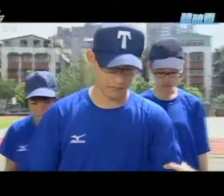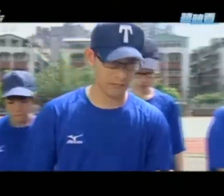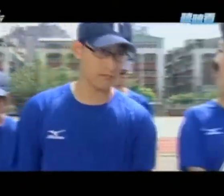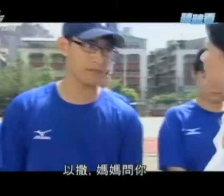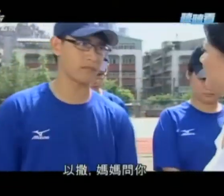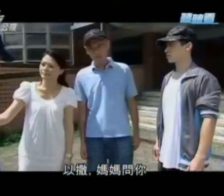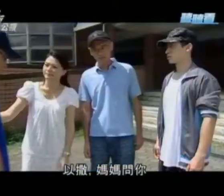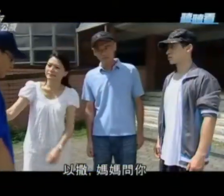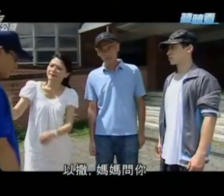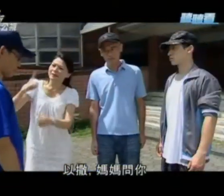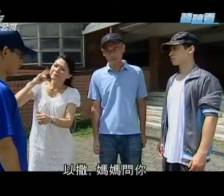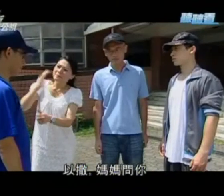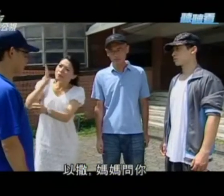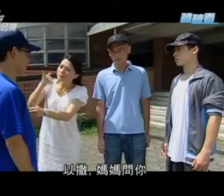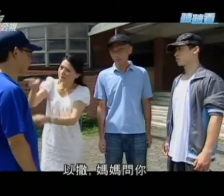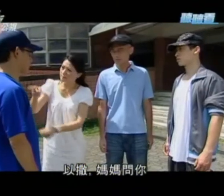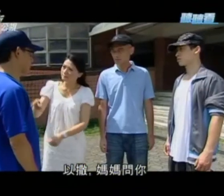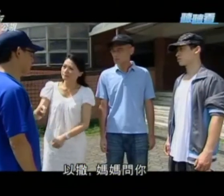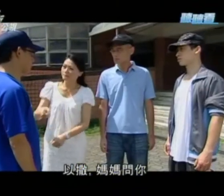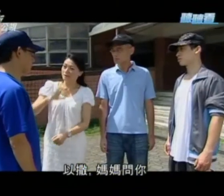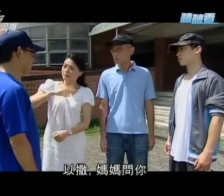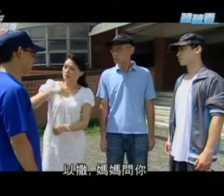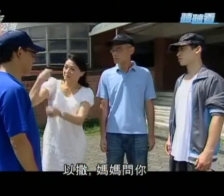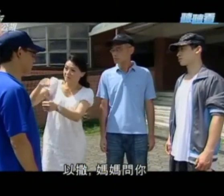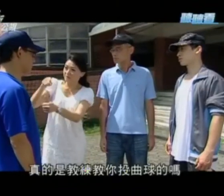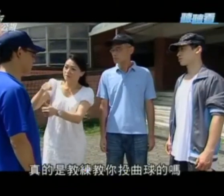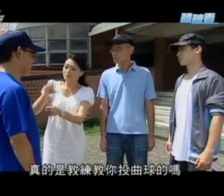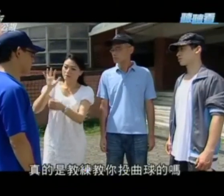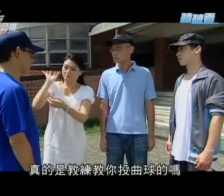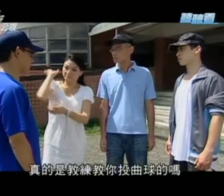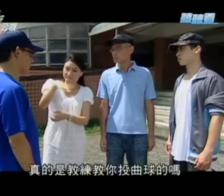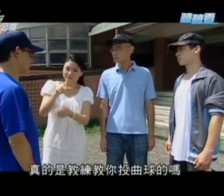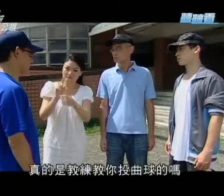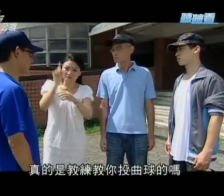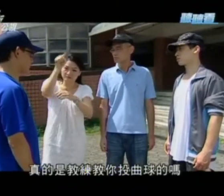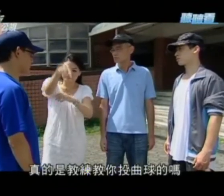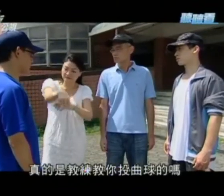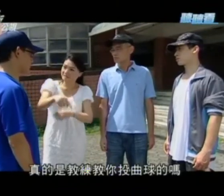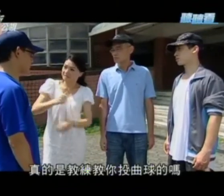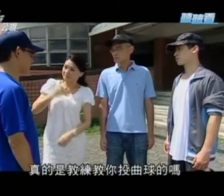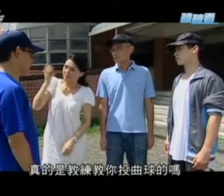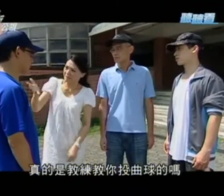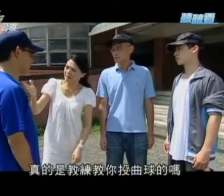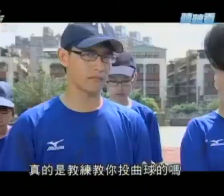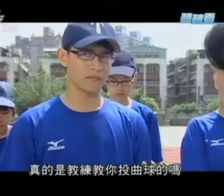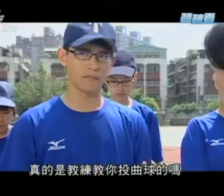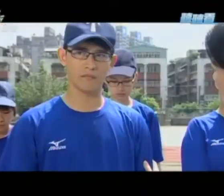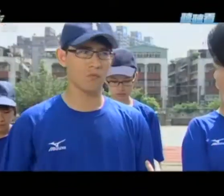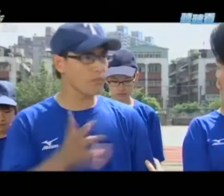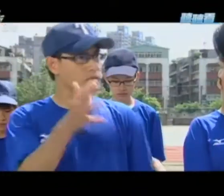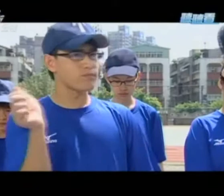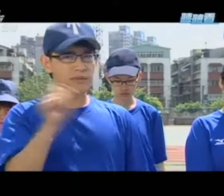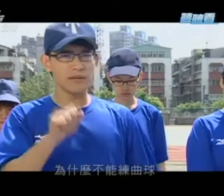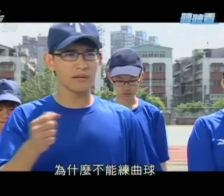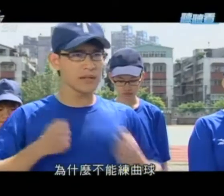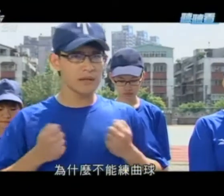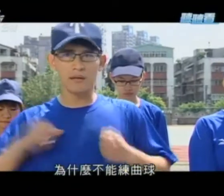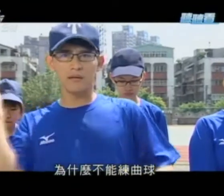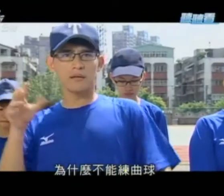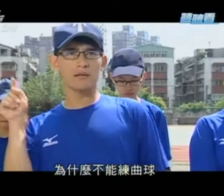萨，妈妈问你，真的是教练教你投曲球的吗？啊？ 为什么不能练